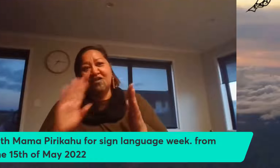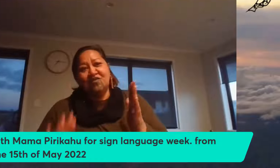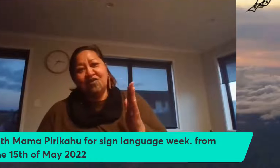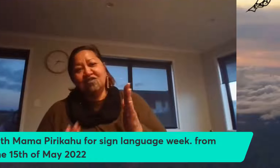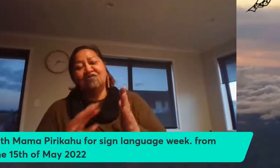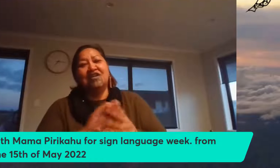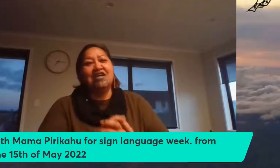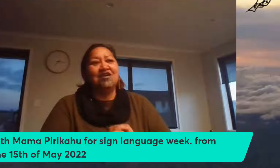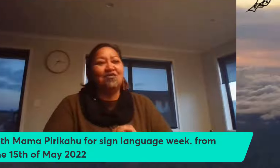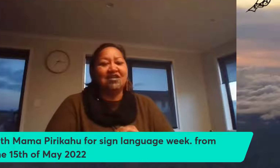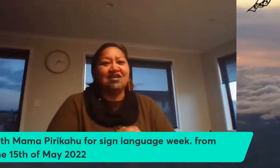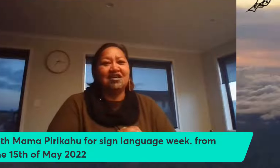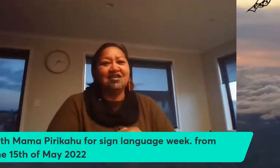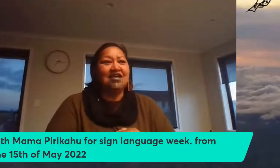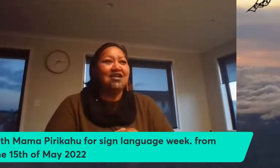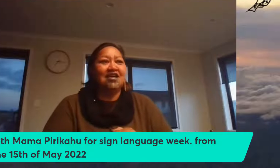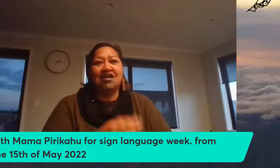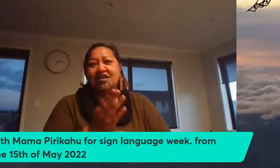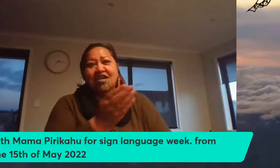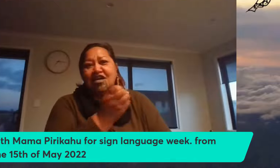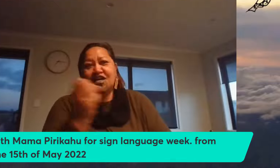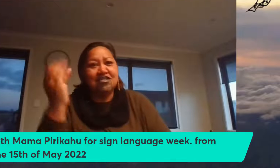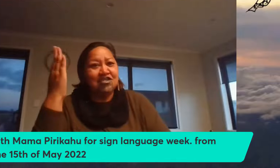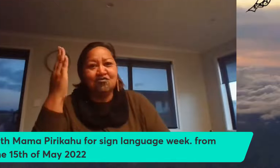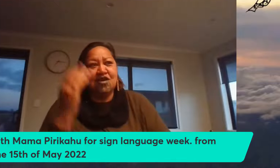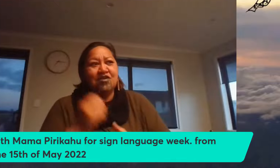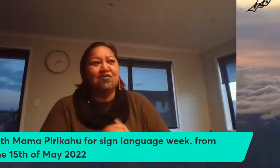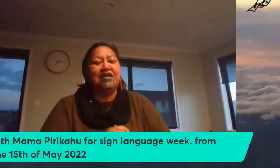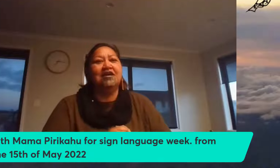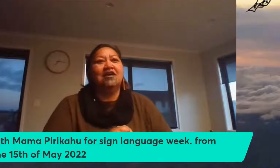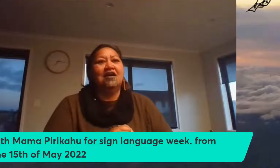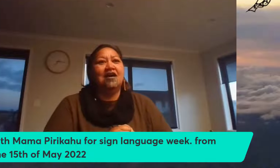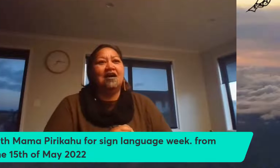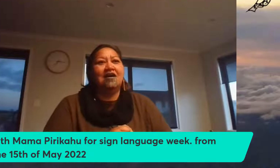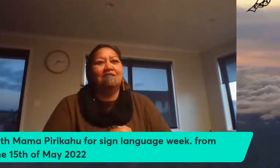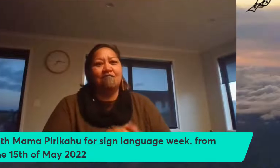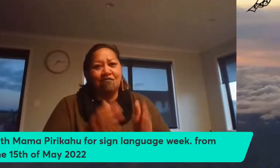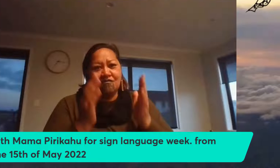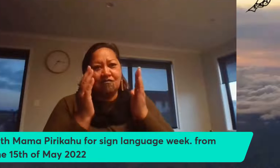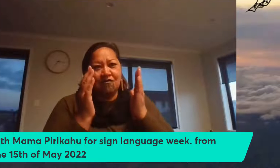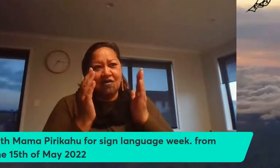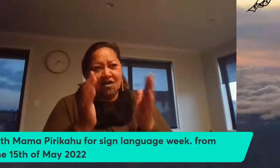o te mā tonga nei o Taranaki ara kia Ngāti Ruanui.